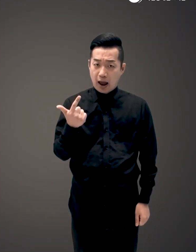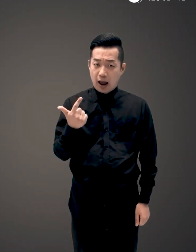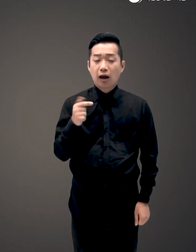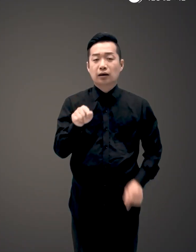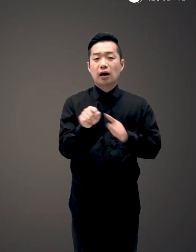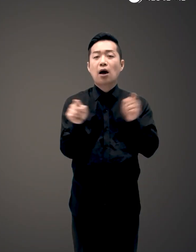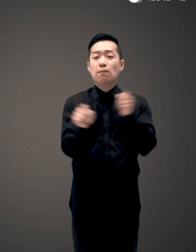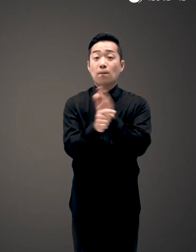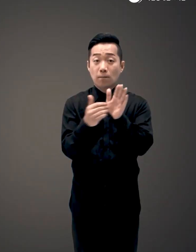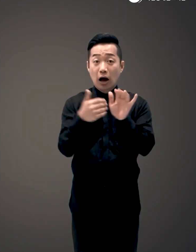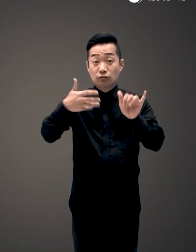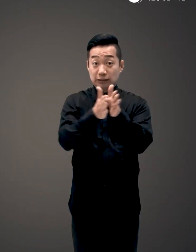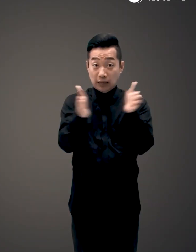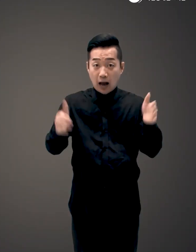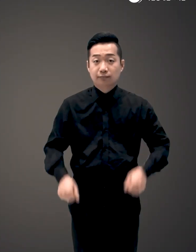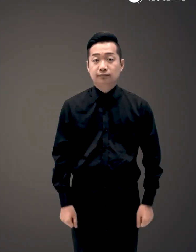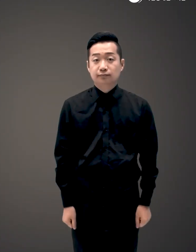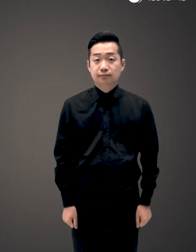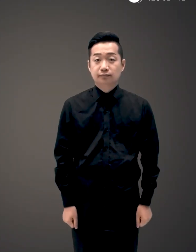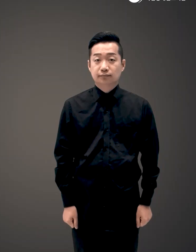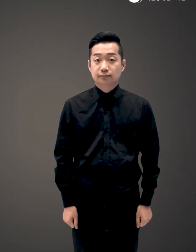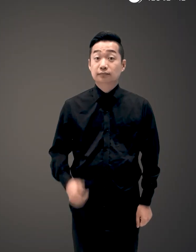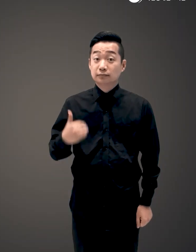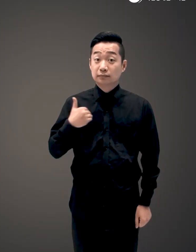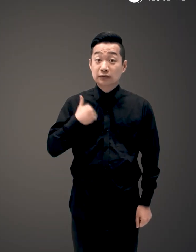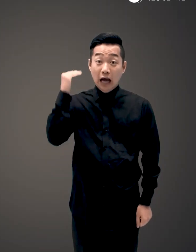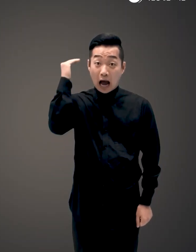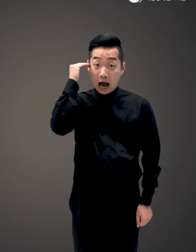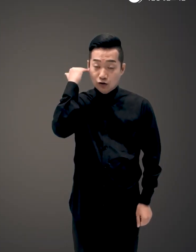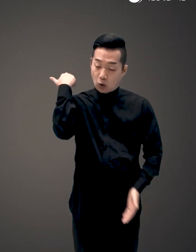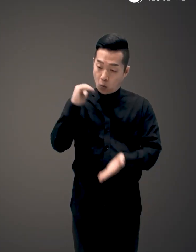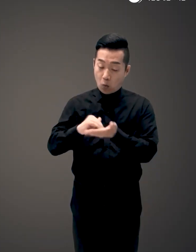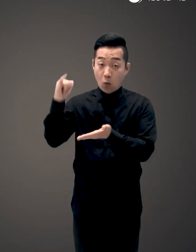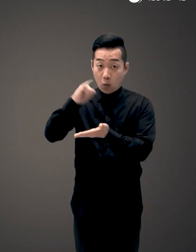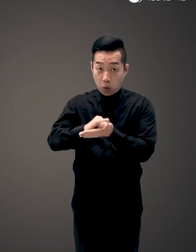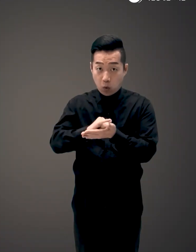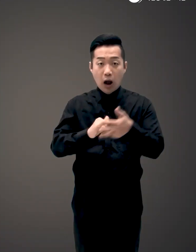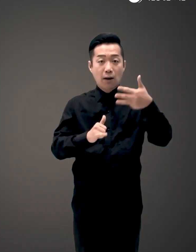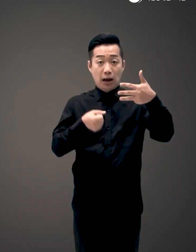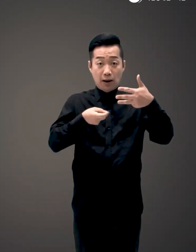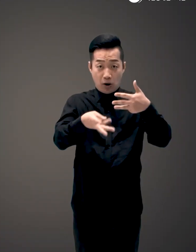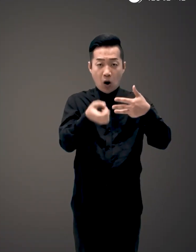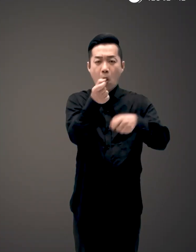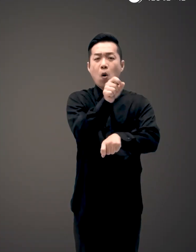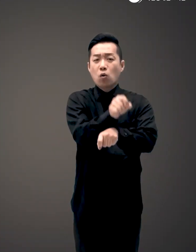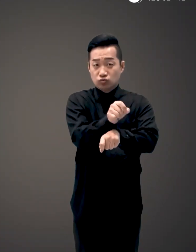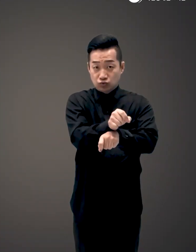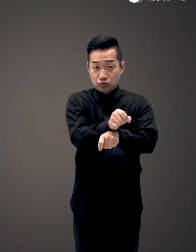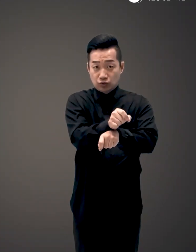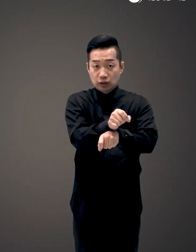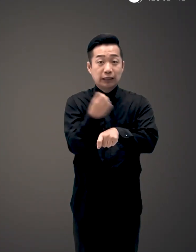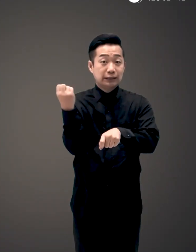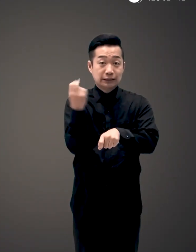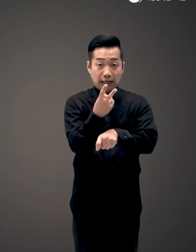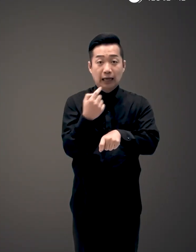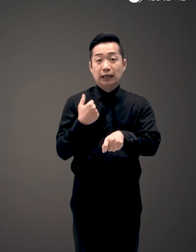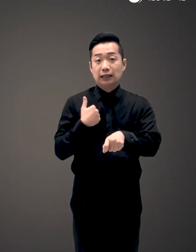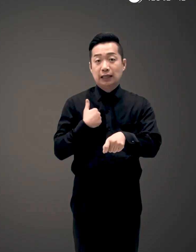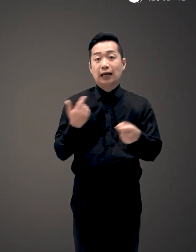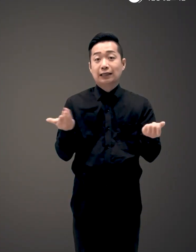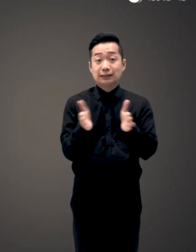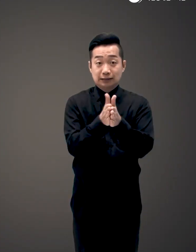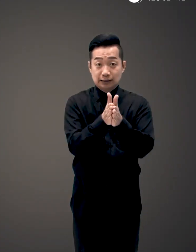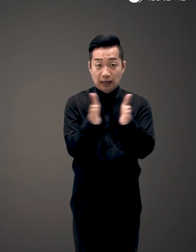1600m짜리로 바꿔서 유튜브를 시작했고, 그리고 그게 이제 제가 한국에 돌아와서 그 8평짜리 작은 오피스텔에서